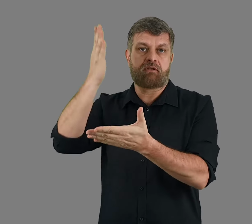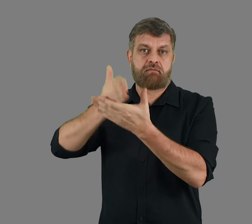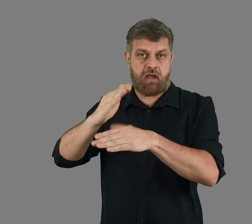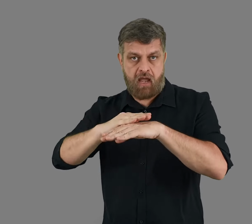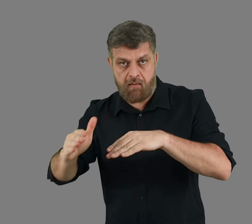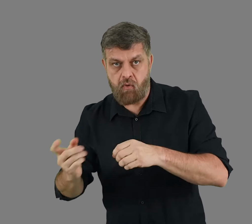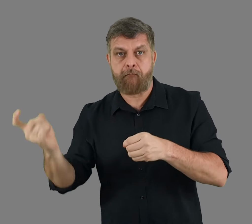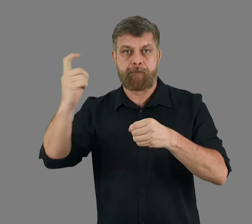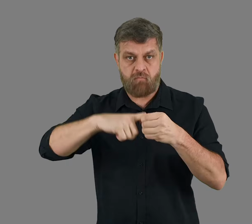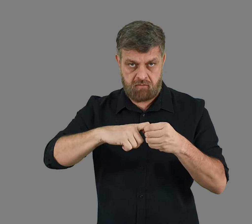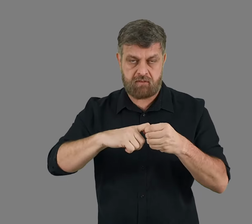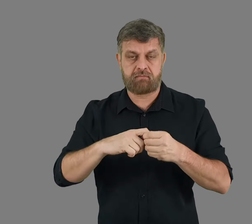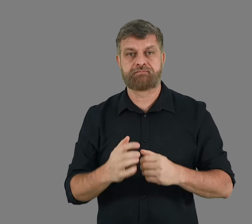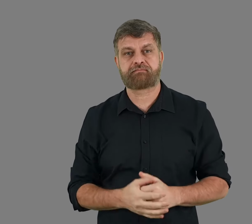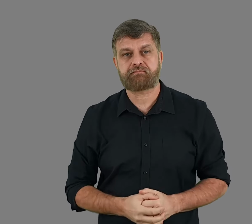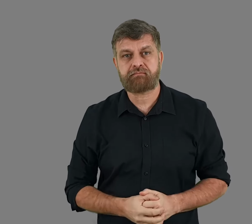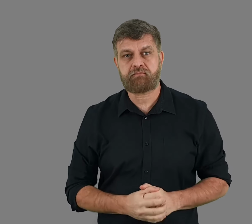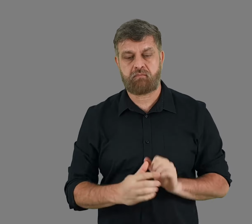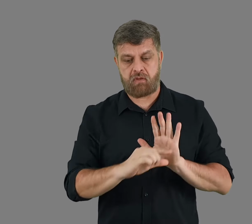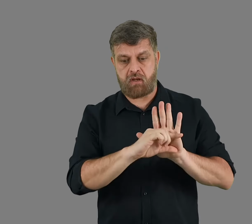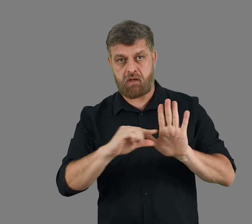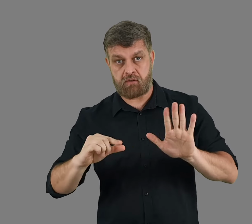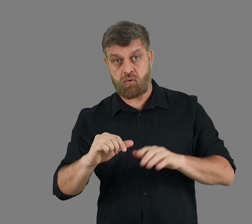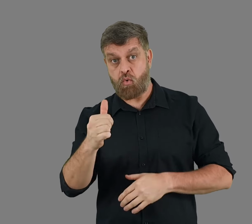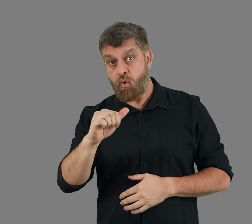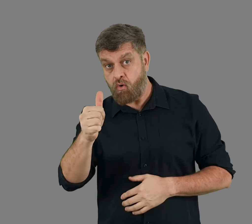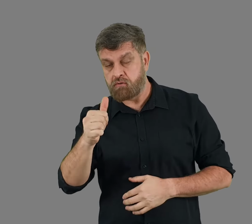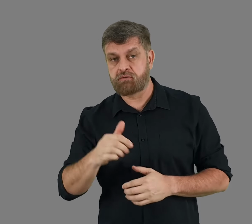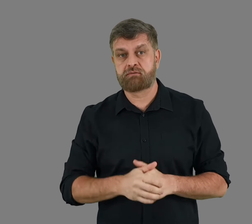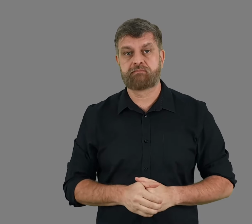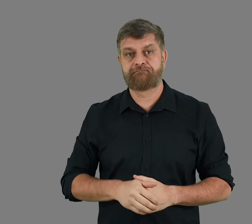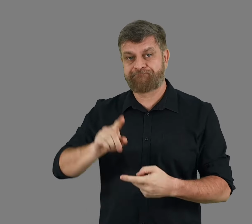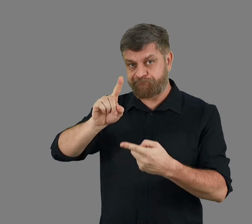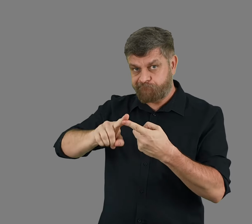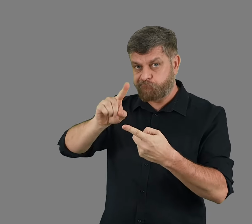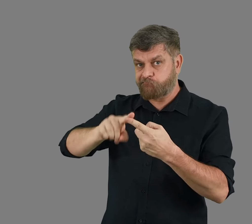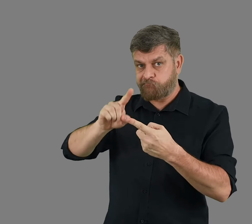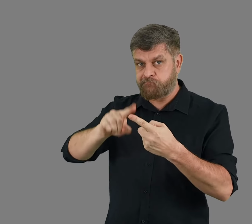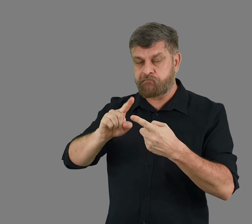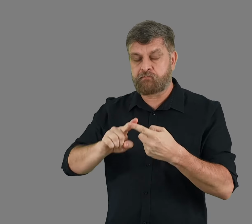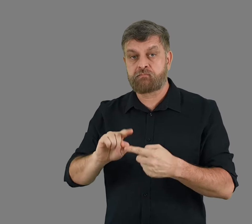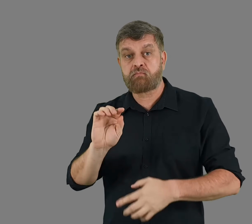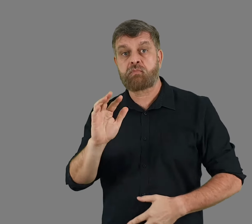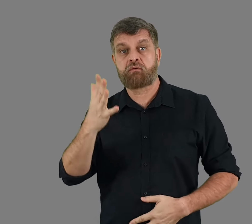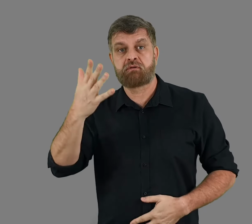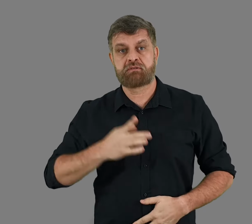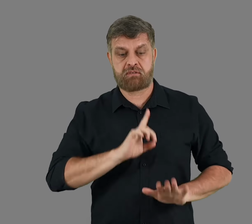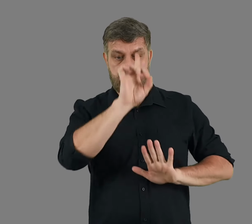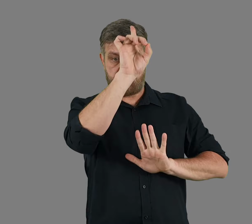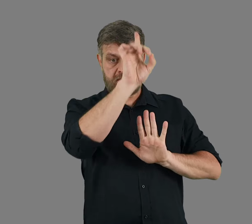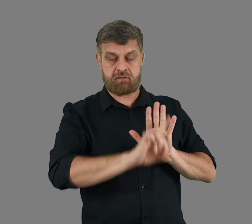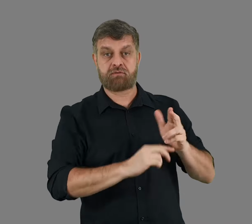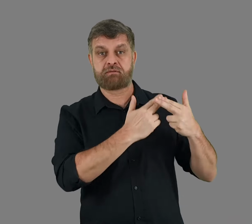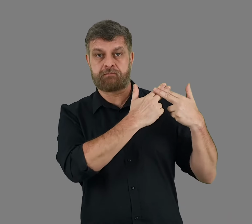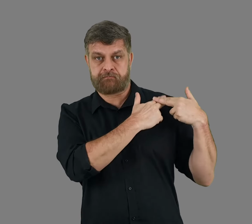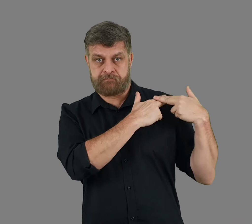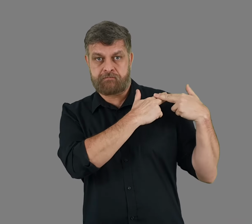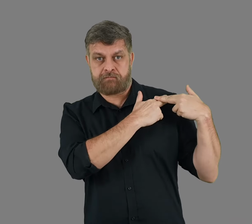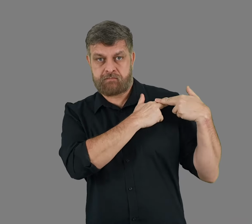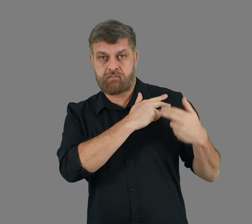Artigo 11. Da aplicação das penas. As penas serão aplicadas pela diretoria executiva e poderão constituir-se